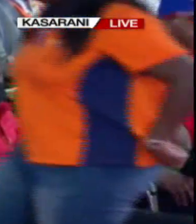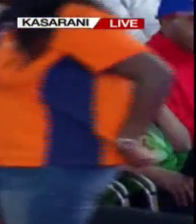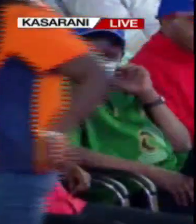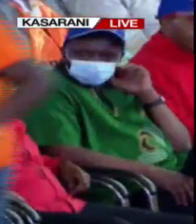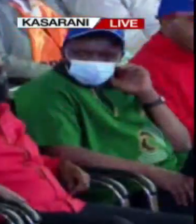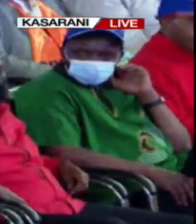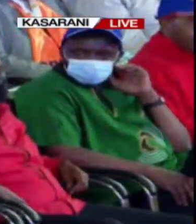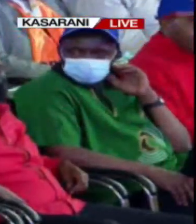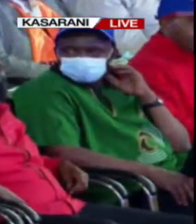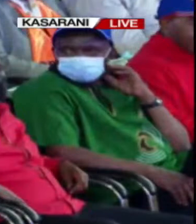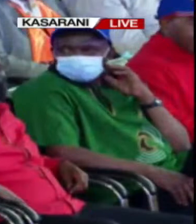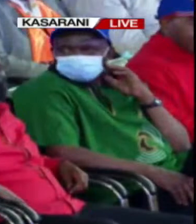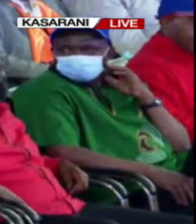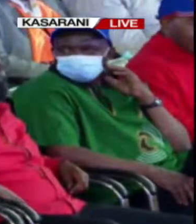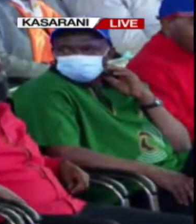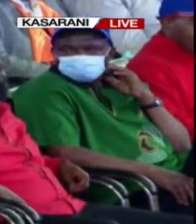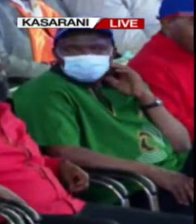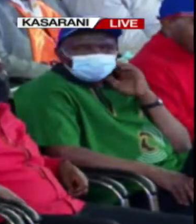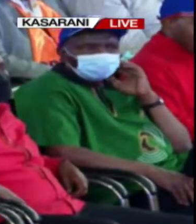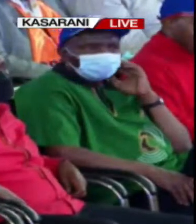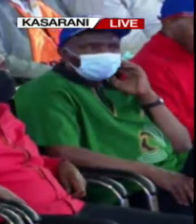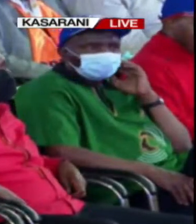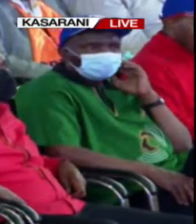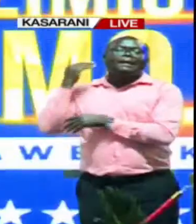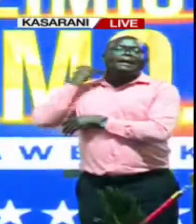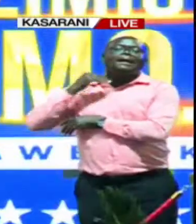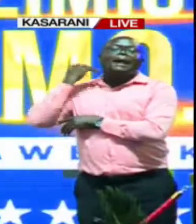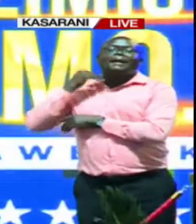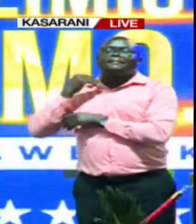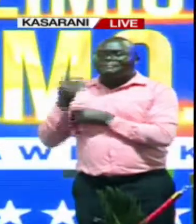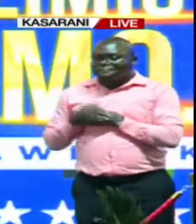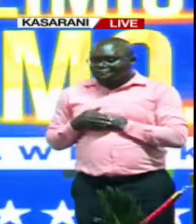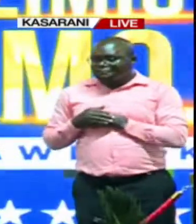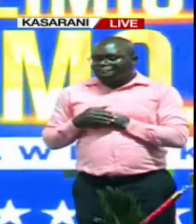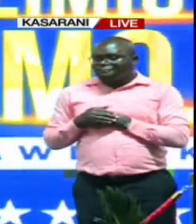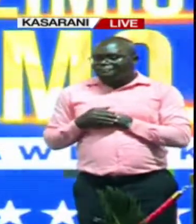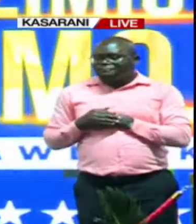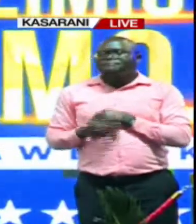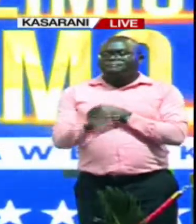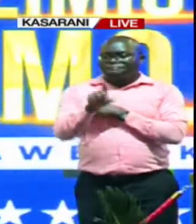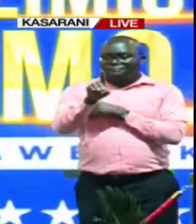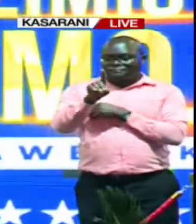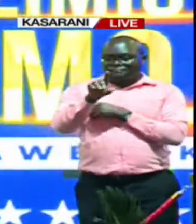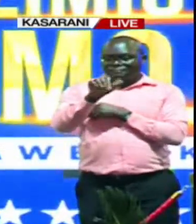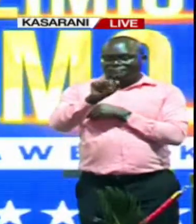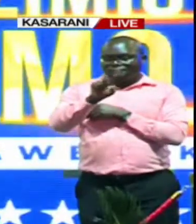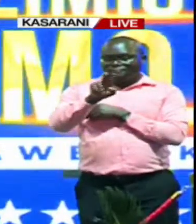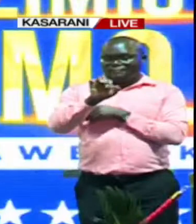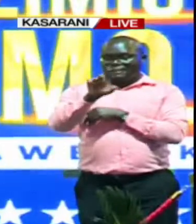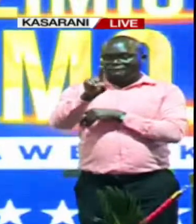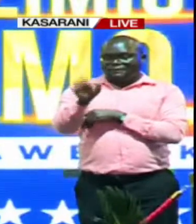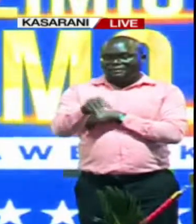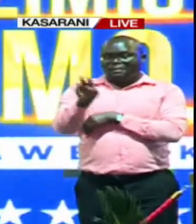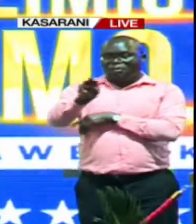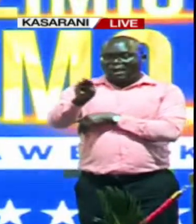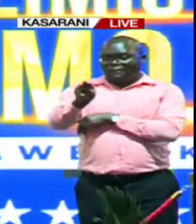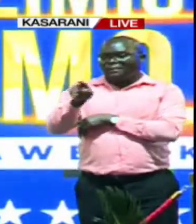Ninamuona my partner in crime, ndugu David Mrale.